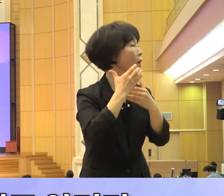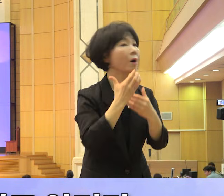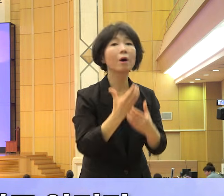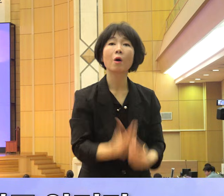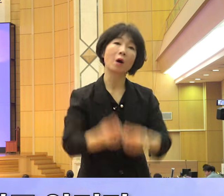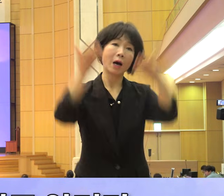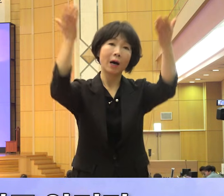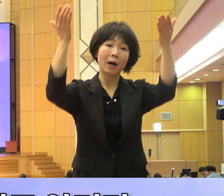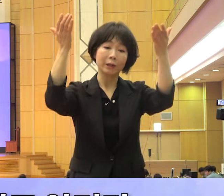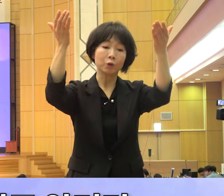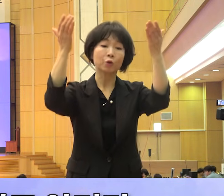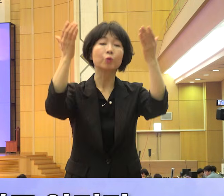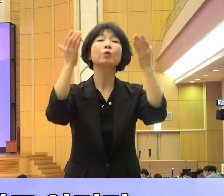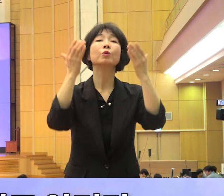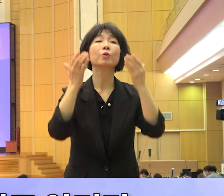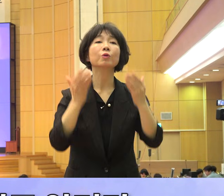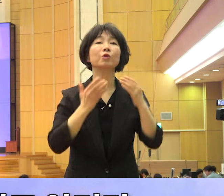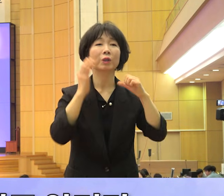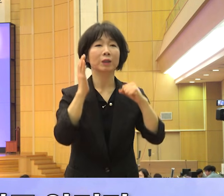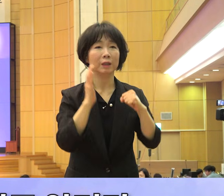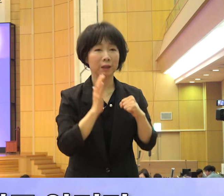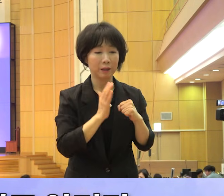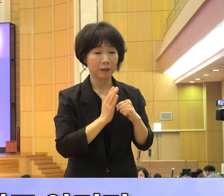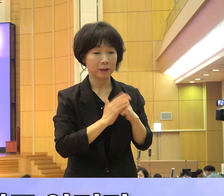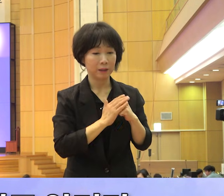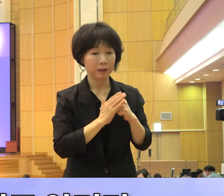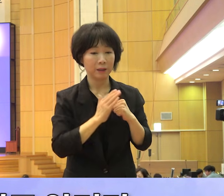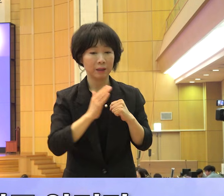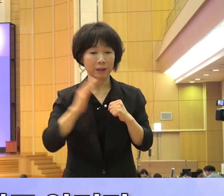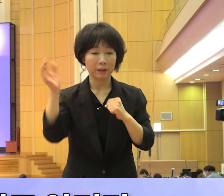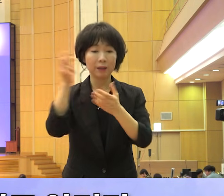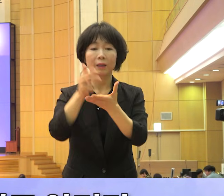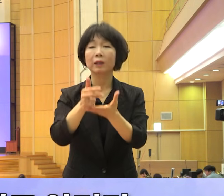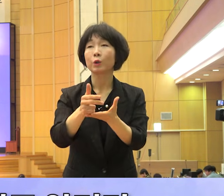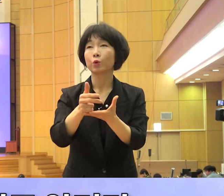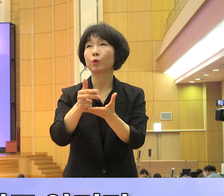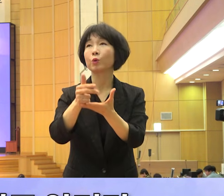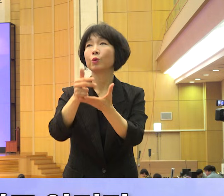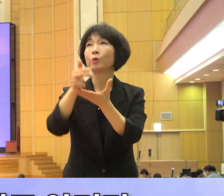참 평안 주시니